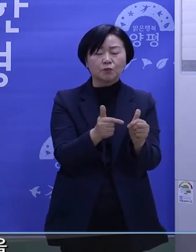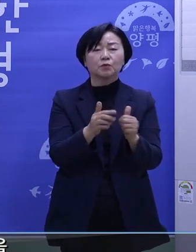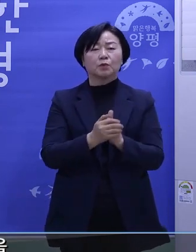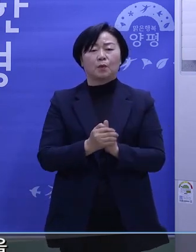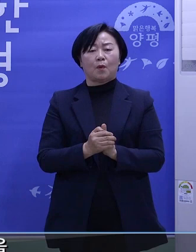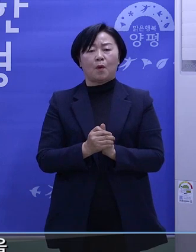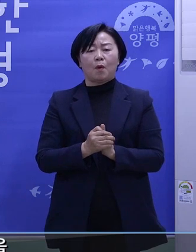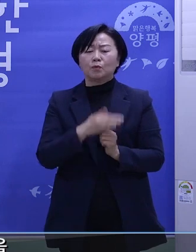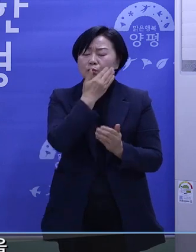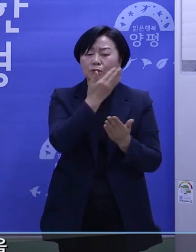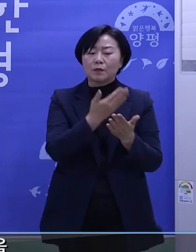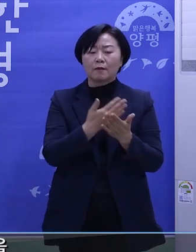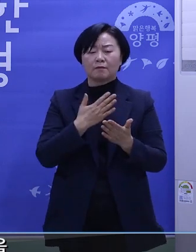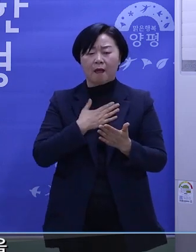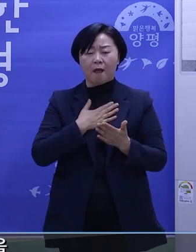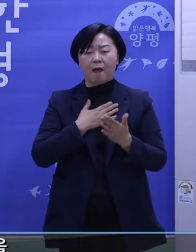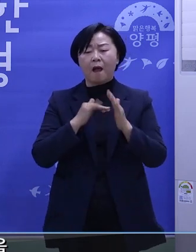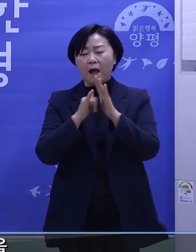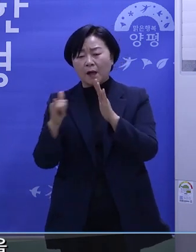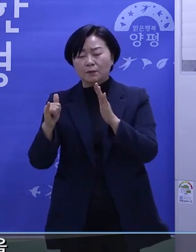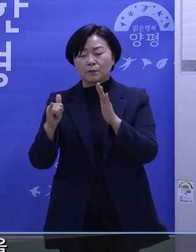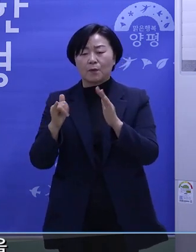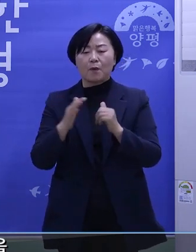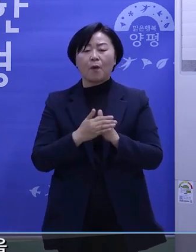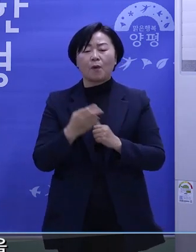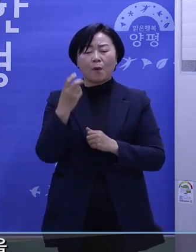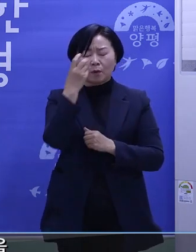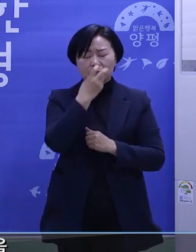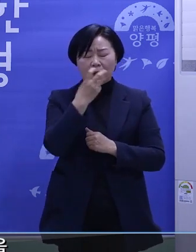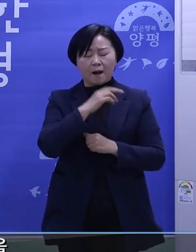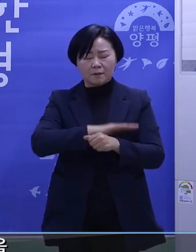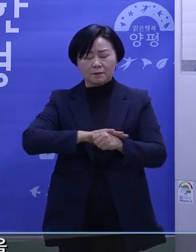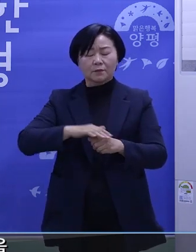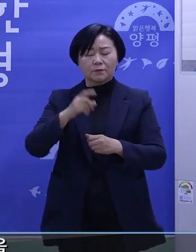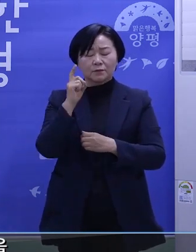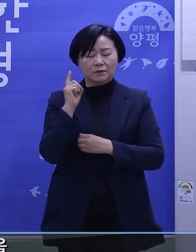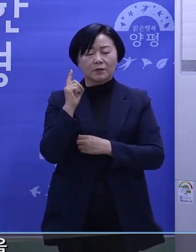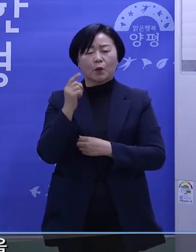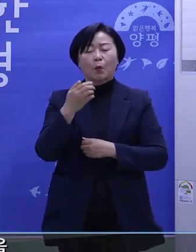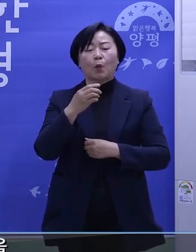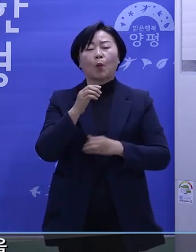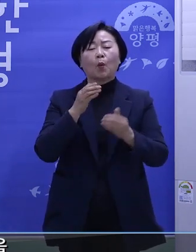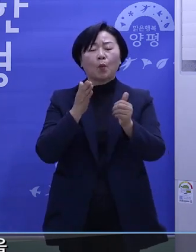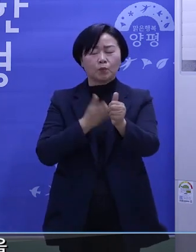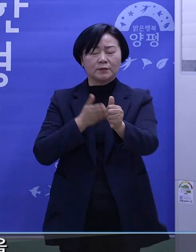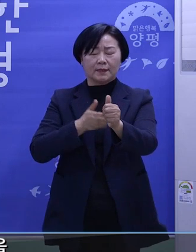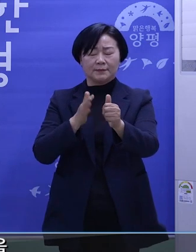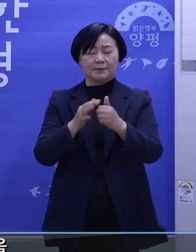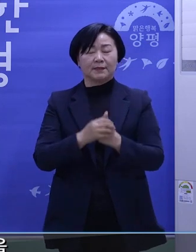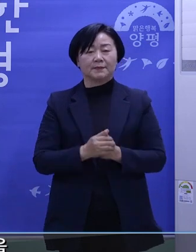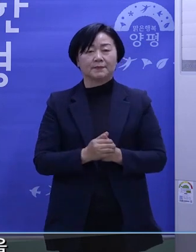자제하여 소중한 나와 내 가족을 지켜주시길 간곡히 호소드립니다.